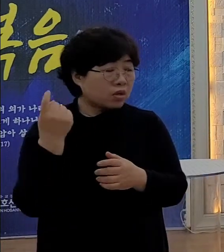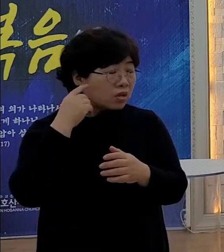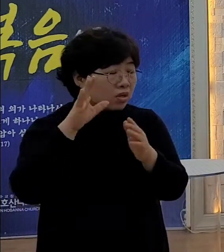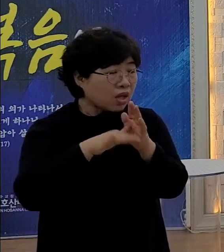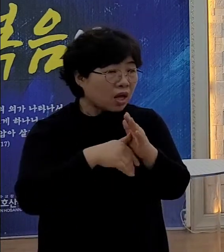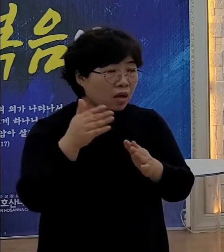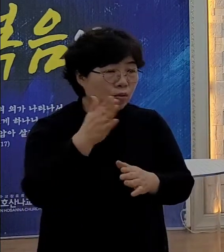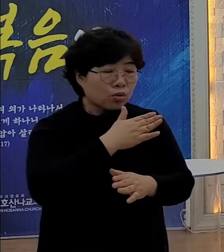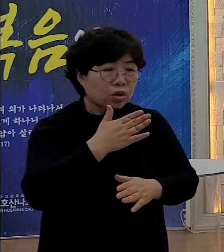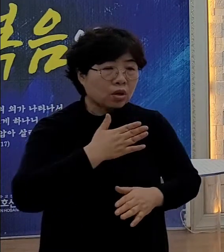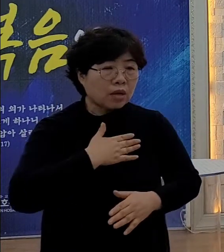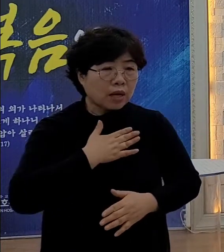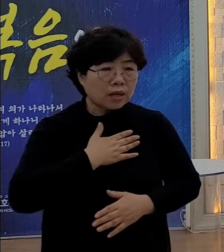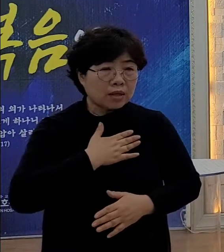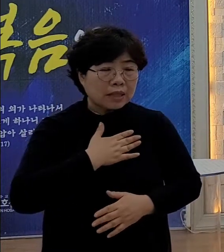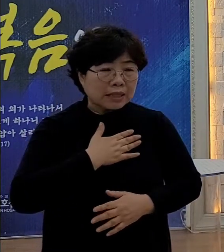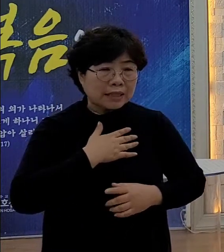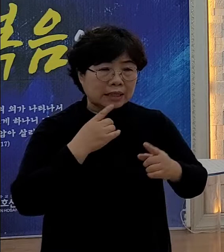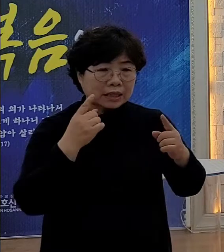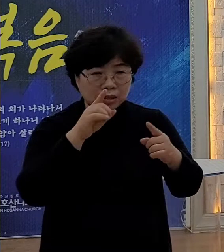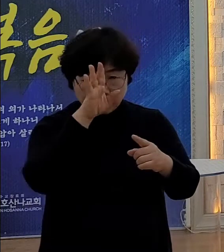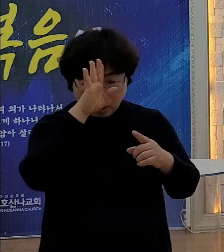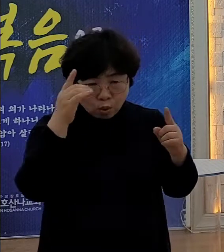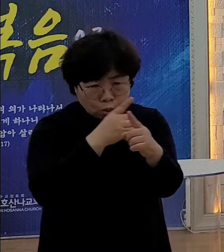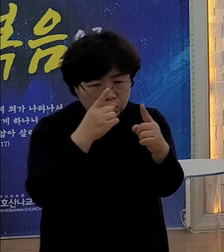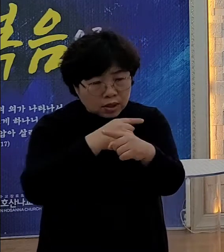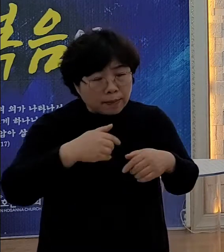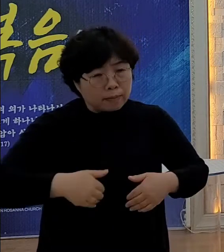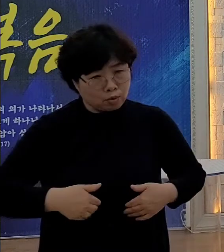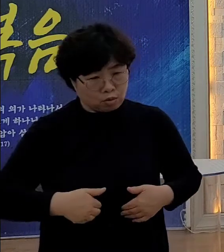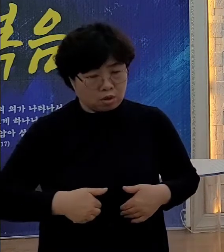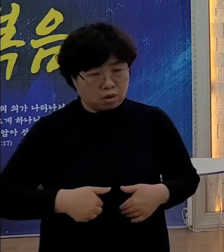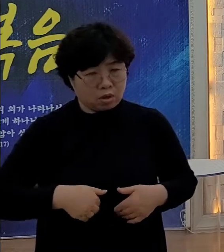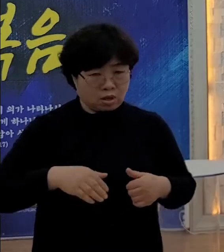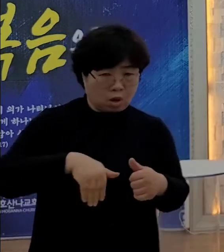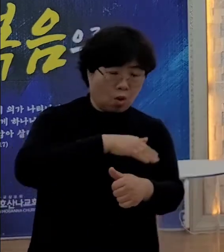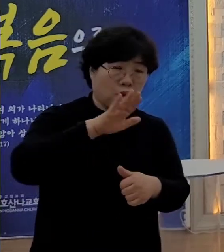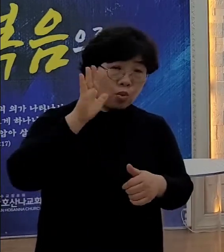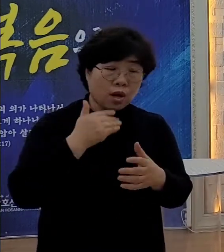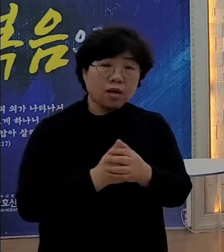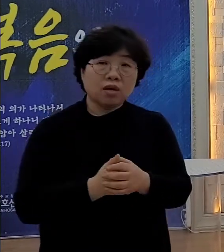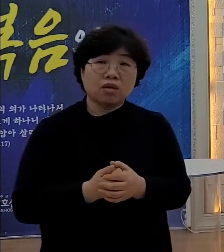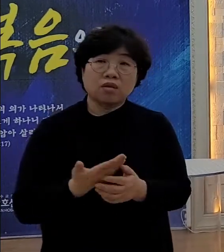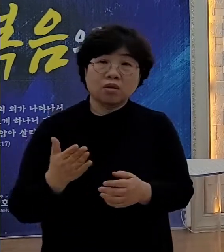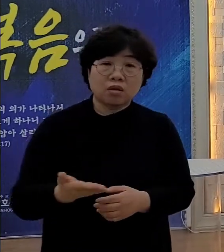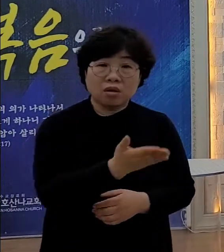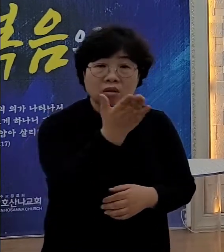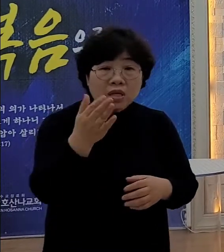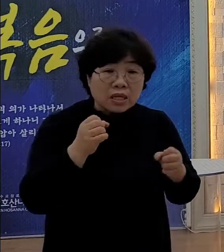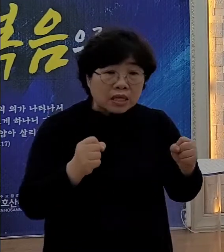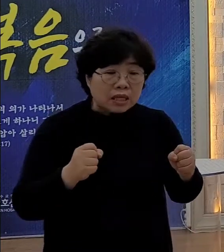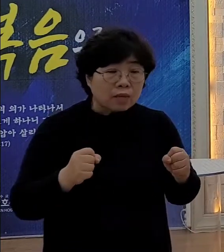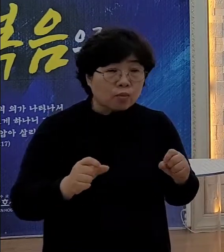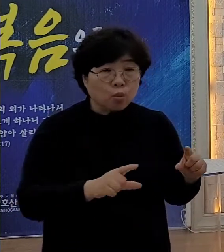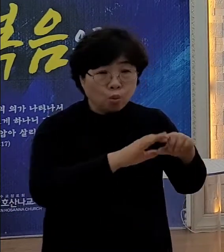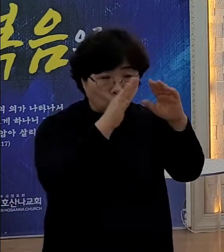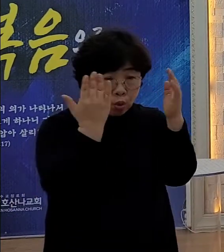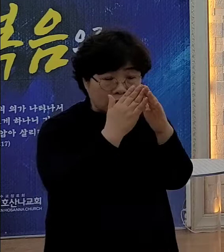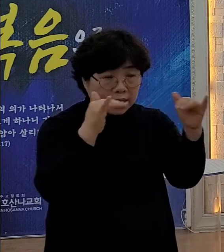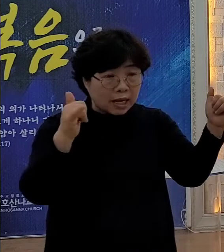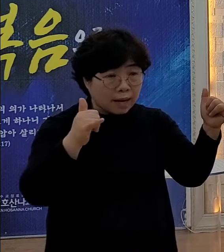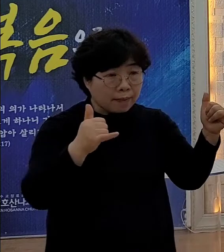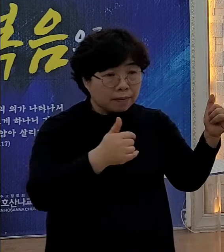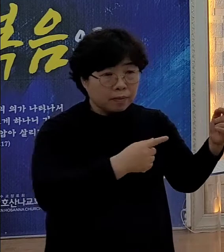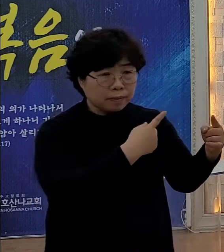수밖에 없다라는 사실입니다. 그렇죠. 여러분, 그러나 여기 계신 모든 분들이 마찬가지겠지만 이